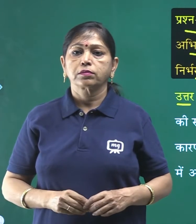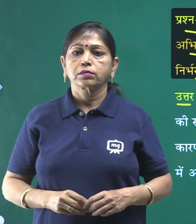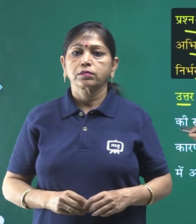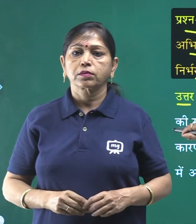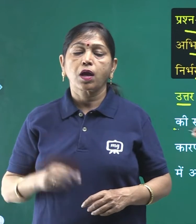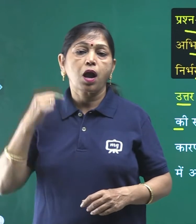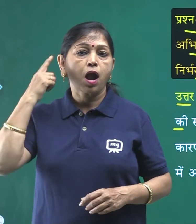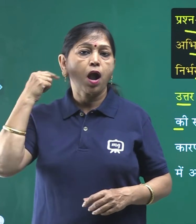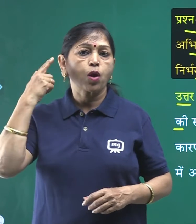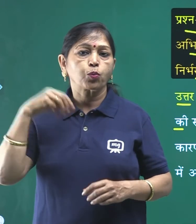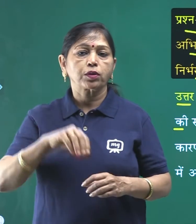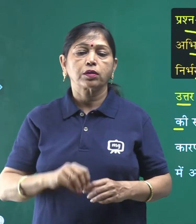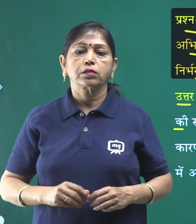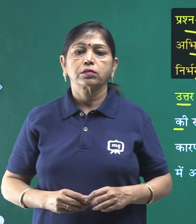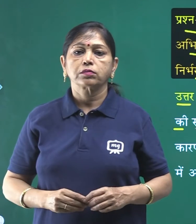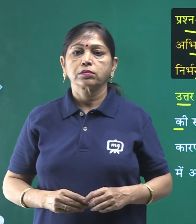कानों की